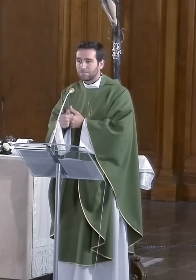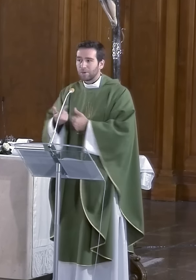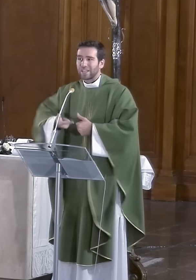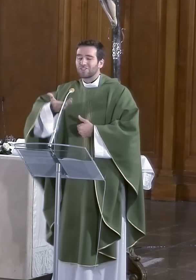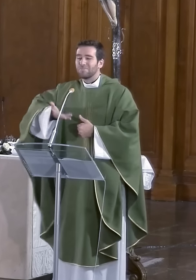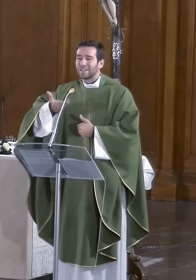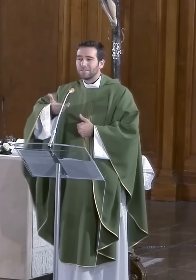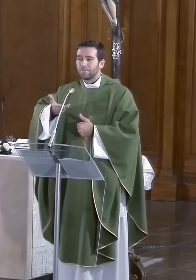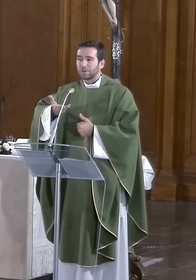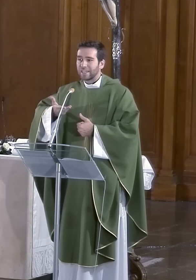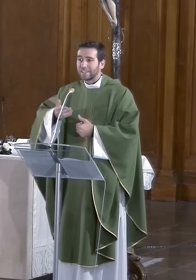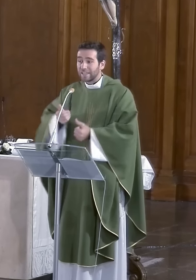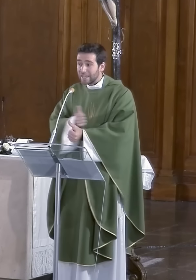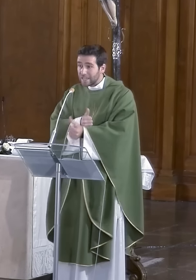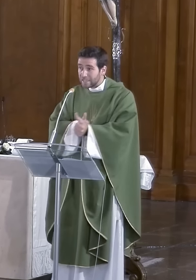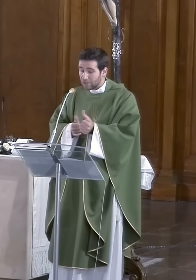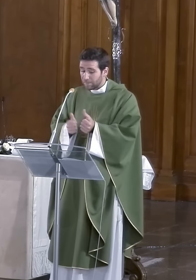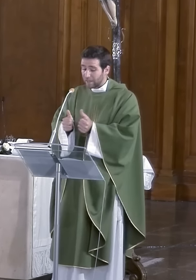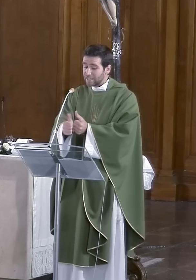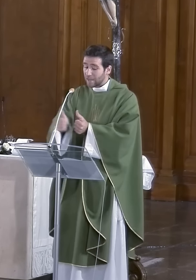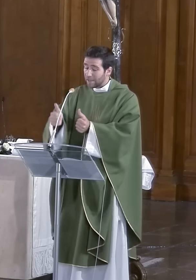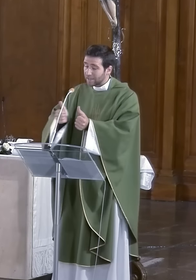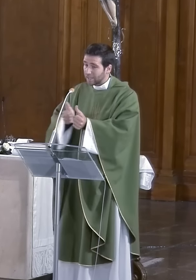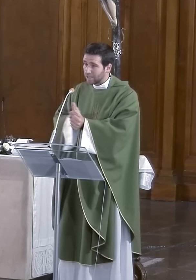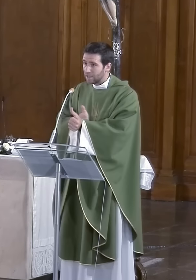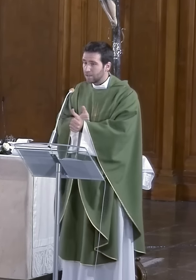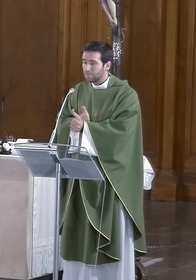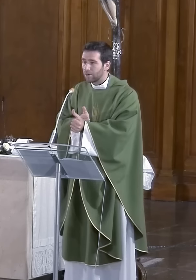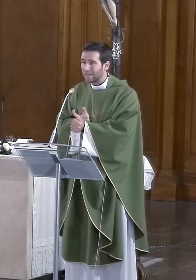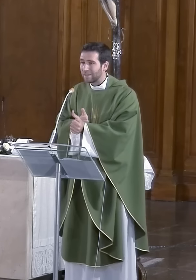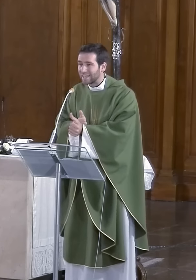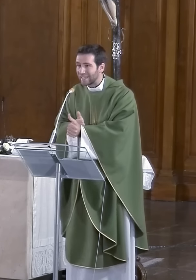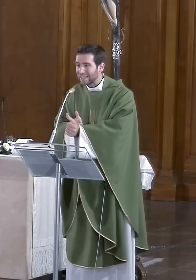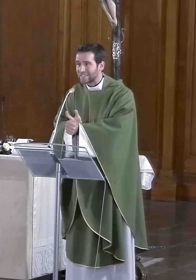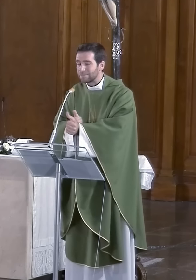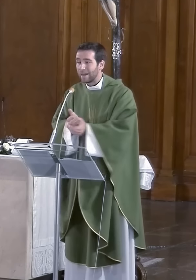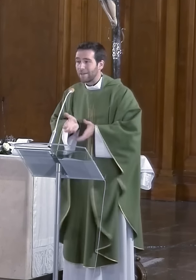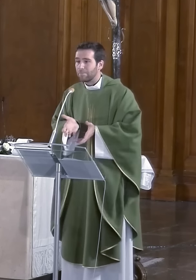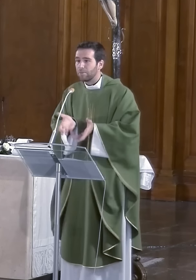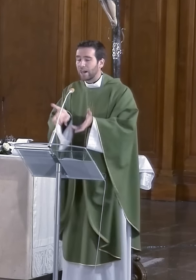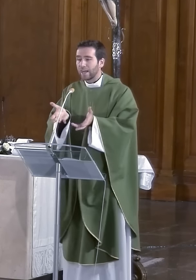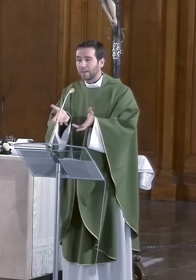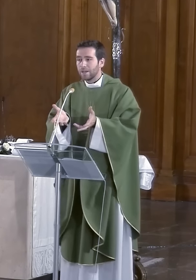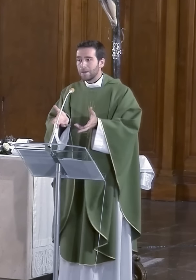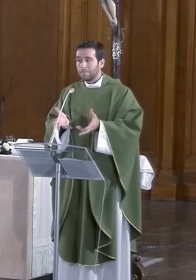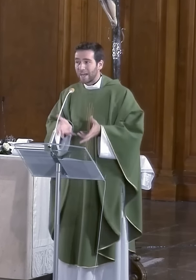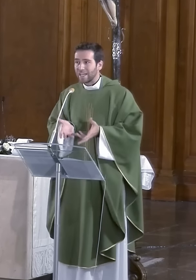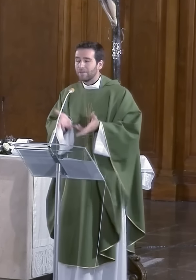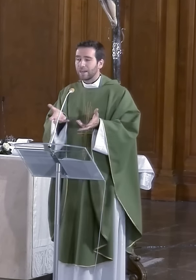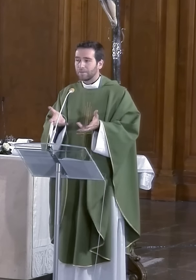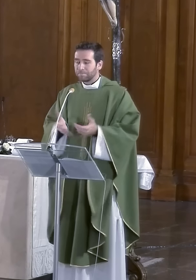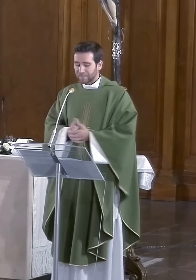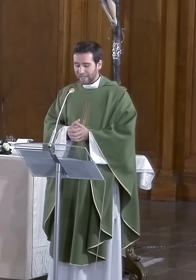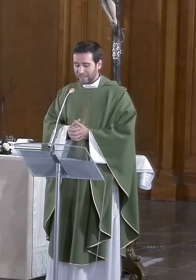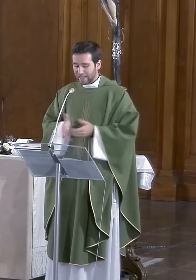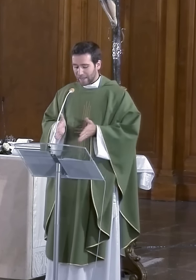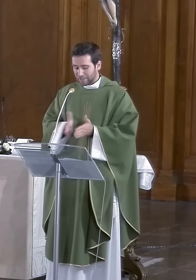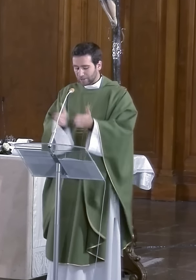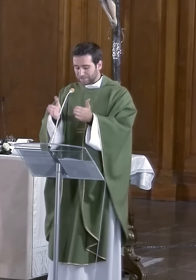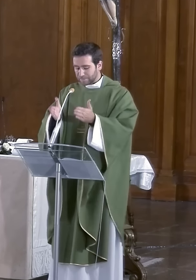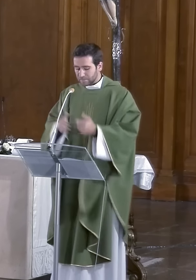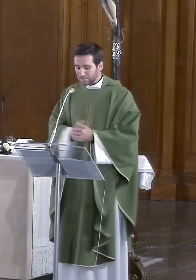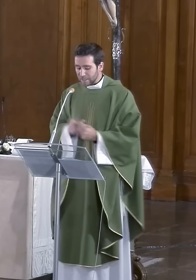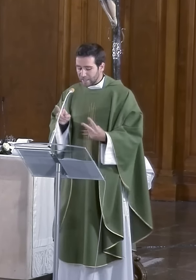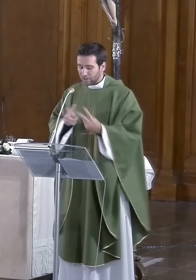demás porque soy más importante, sino precisamente ponerme detrás para empujar, para llevar en ese